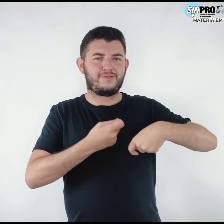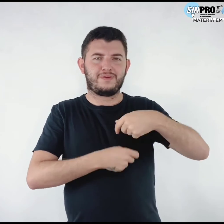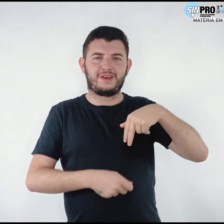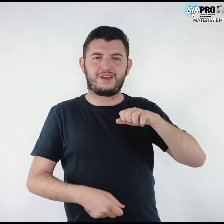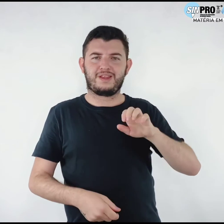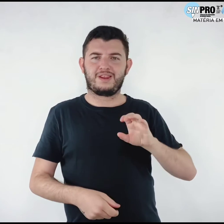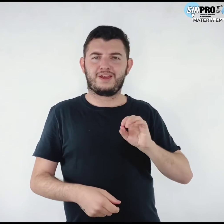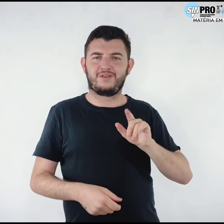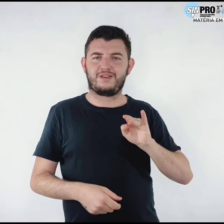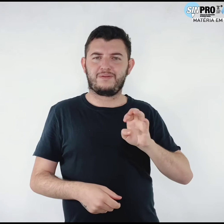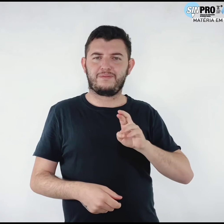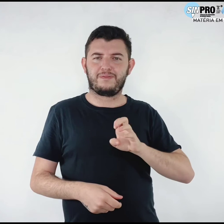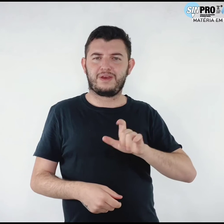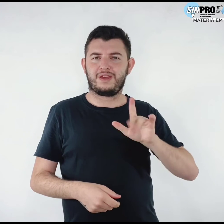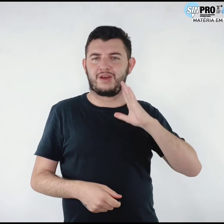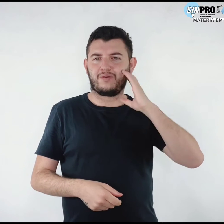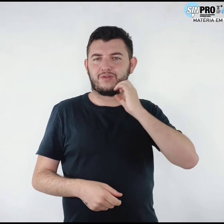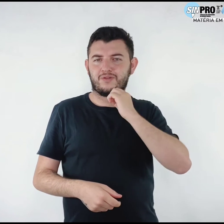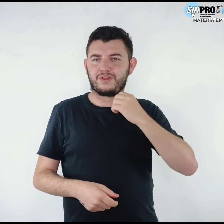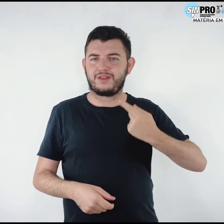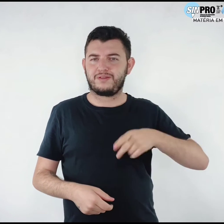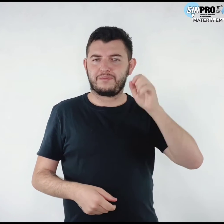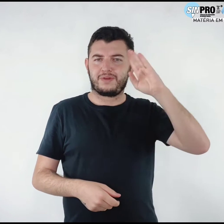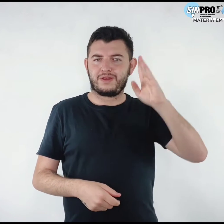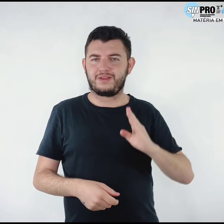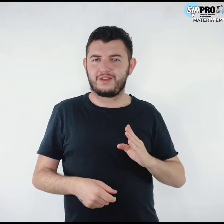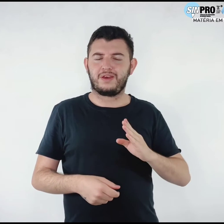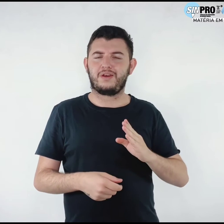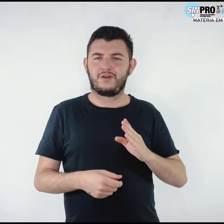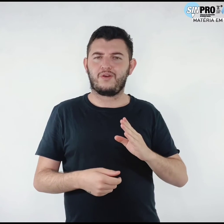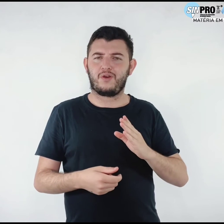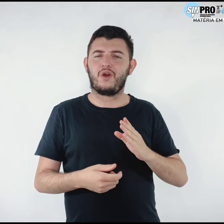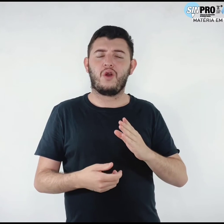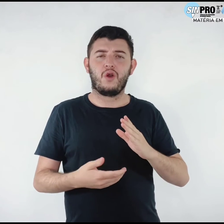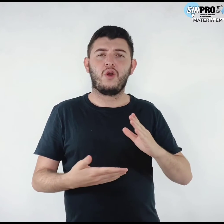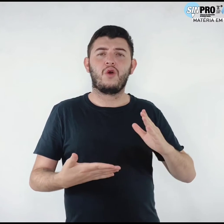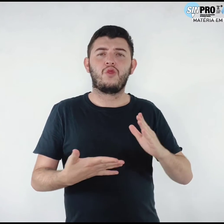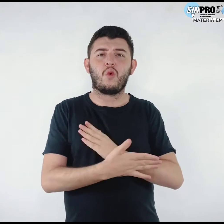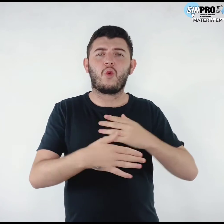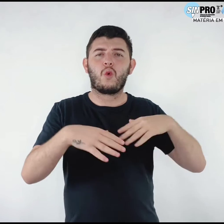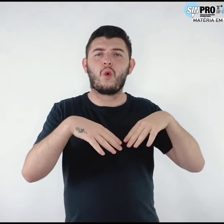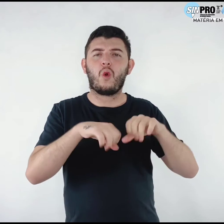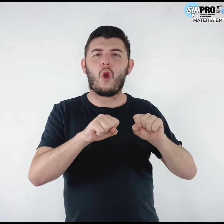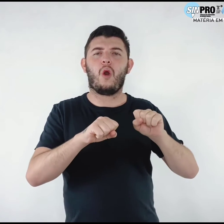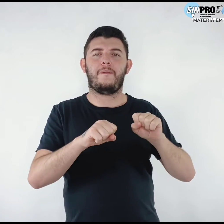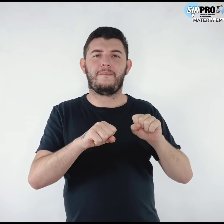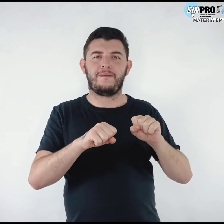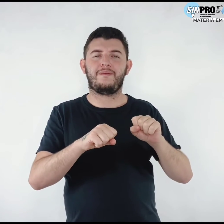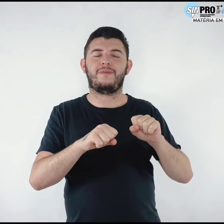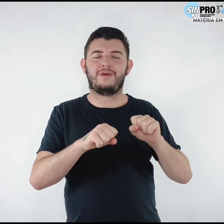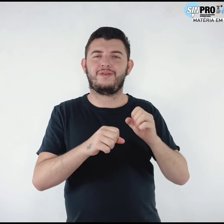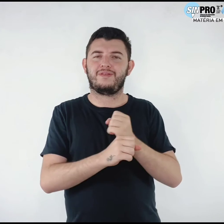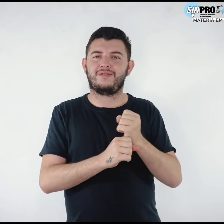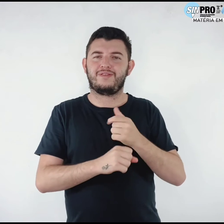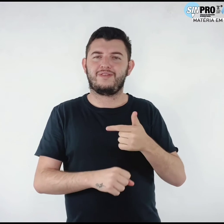país desde o golpe de Estado de 2016, associada à crise da pandemia